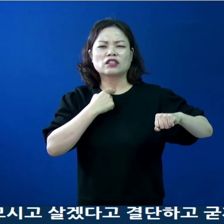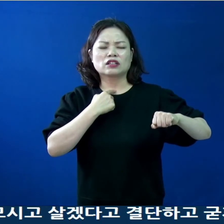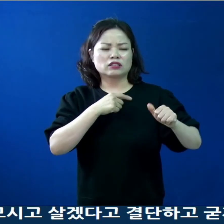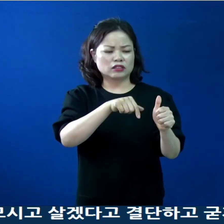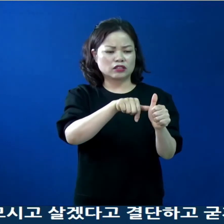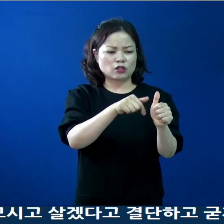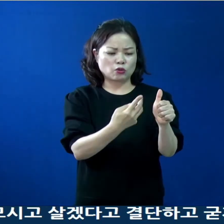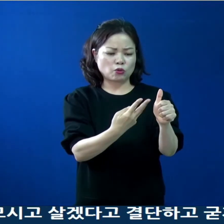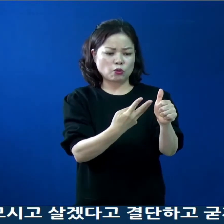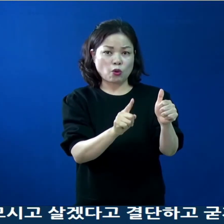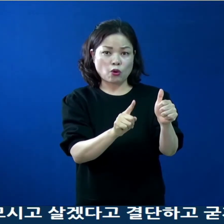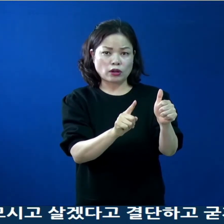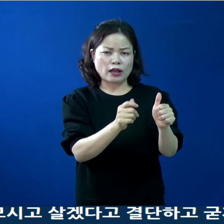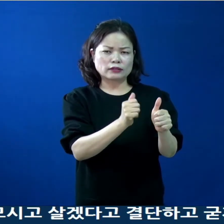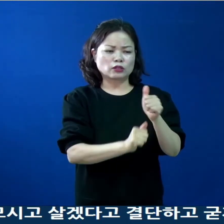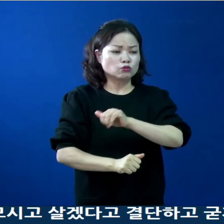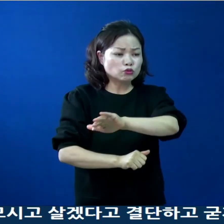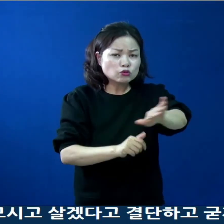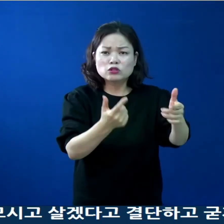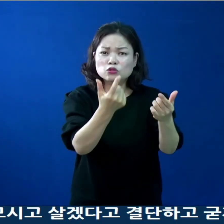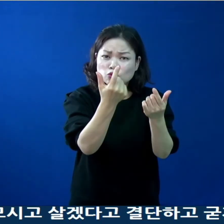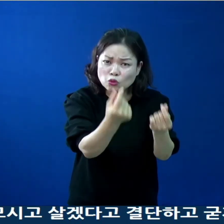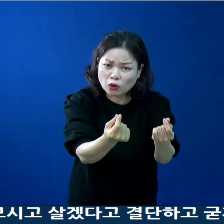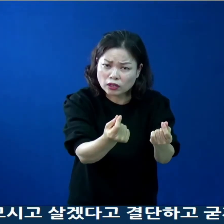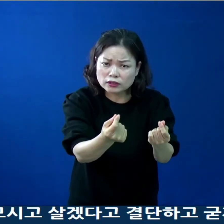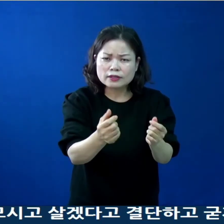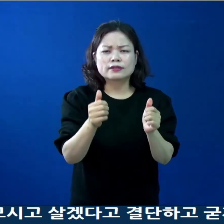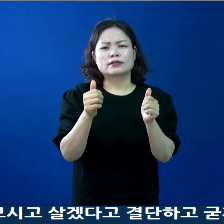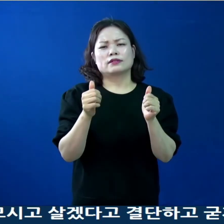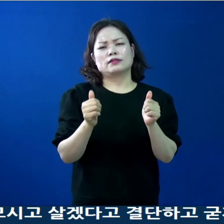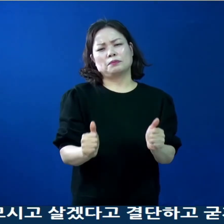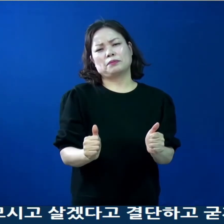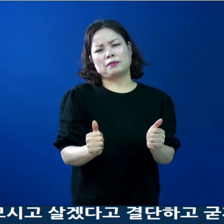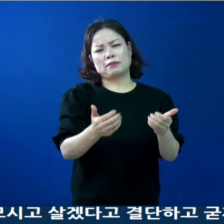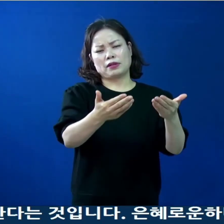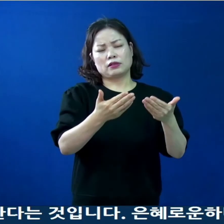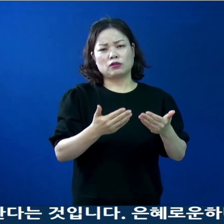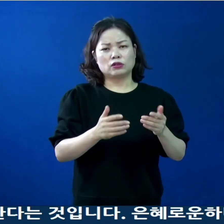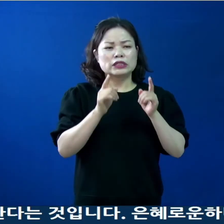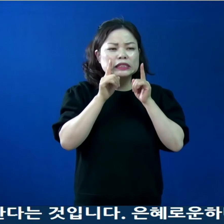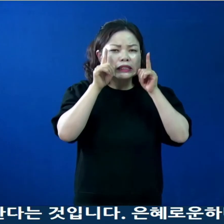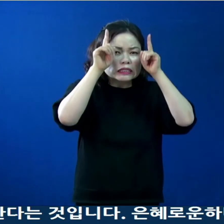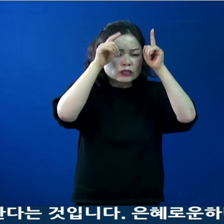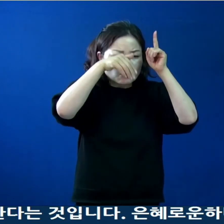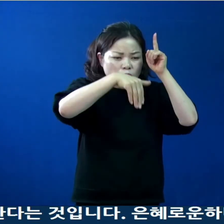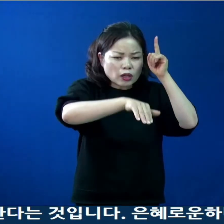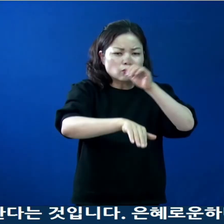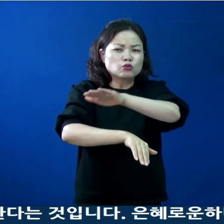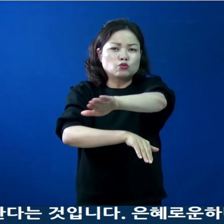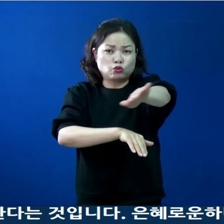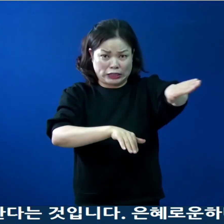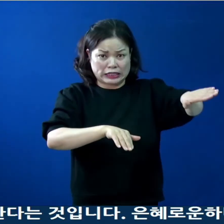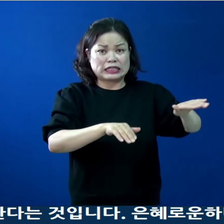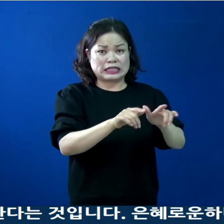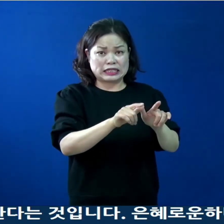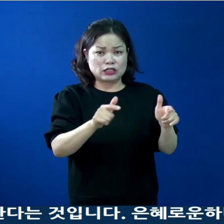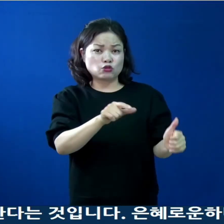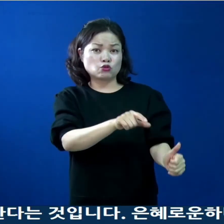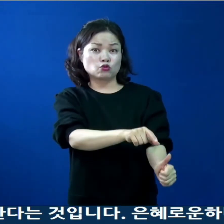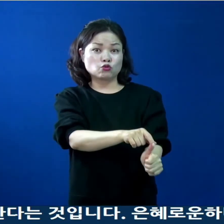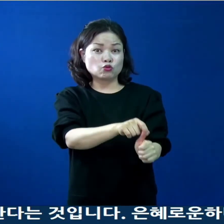자손과 똑같은 우리를, 여전히 심판받아 마땅하고 지옥 형벌받아 마땅한 우리들을